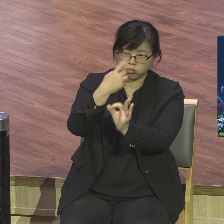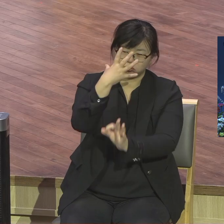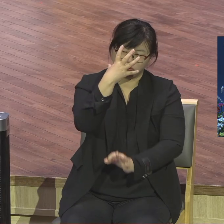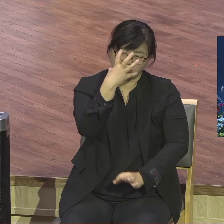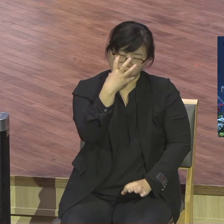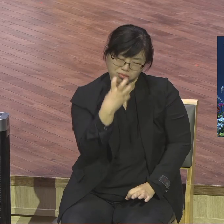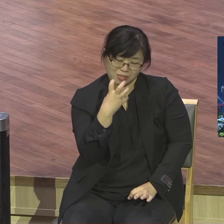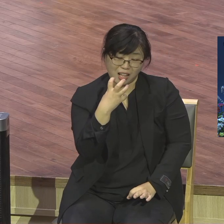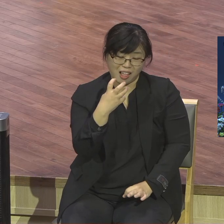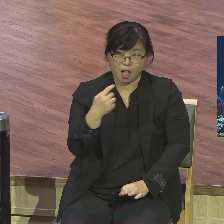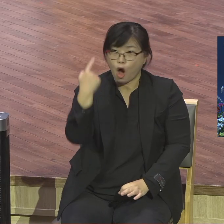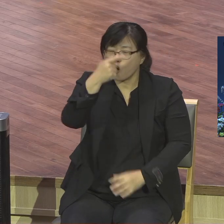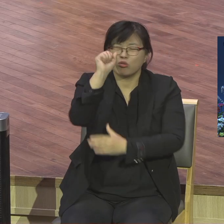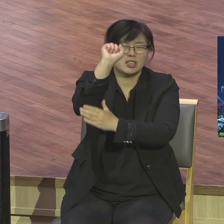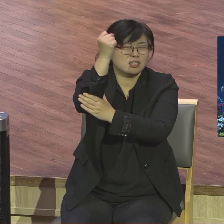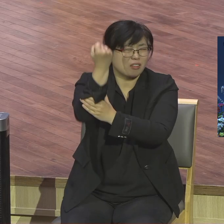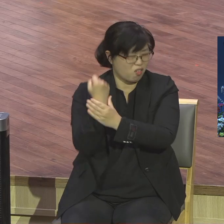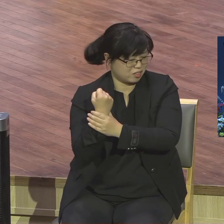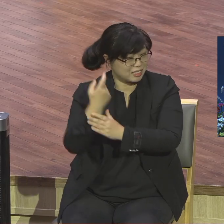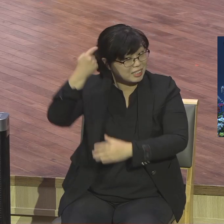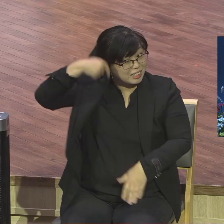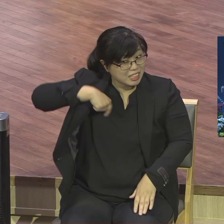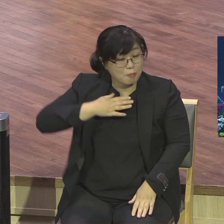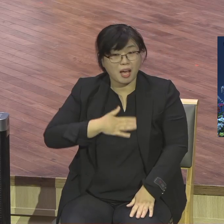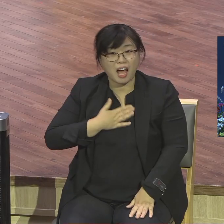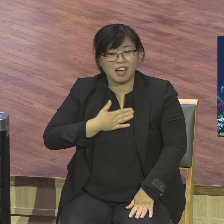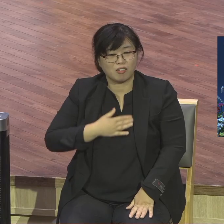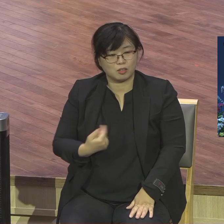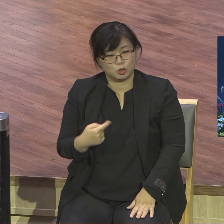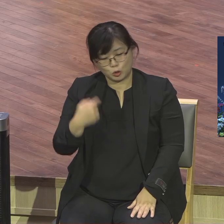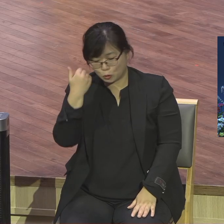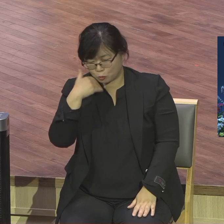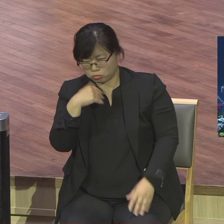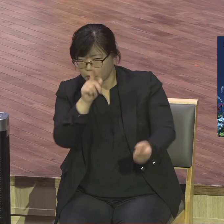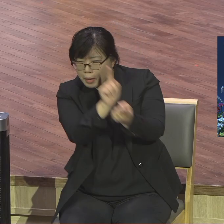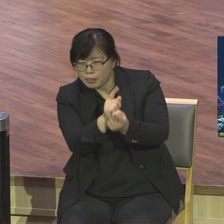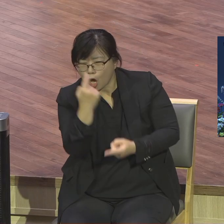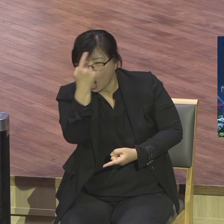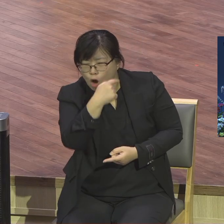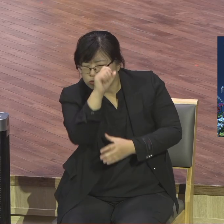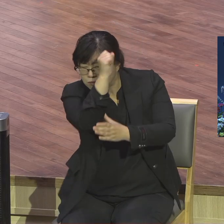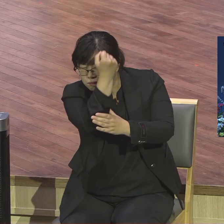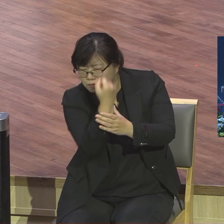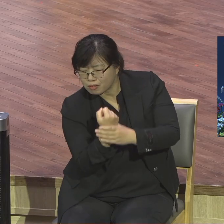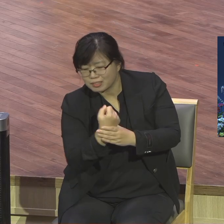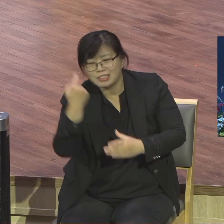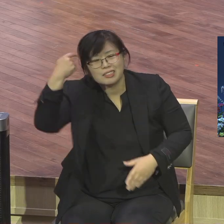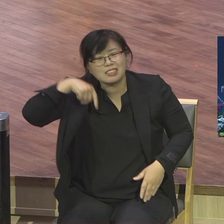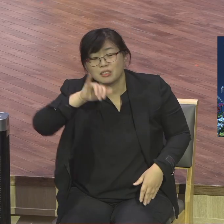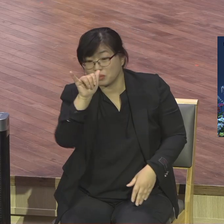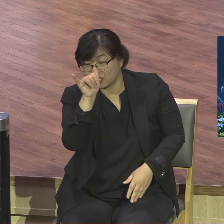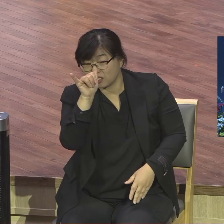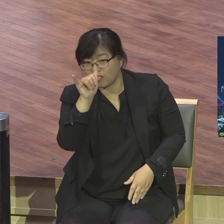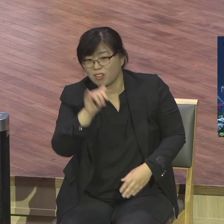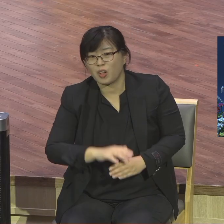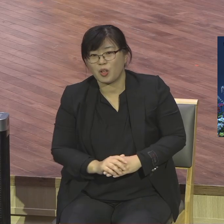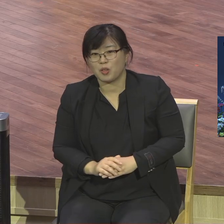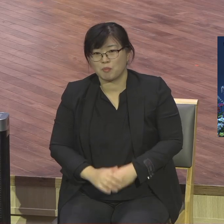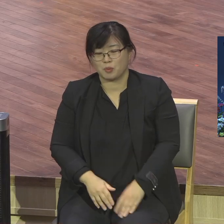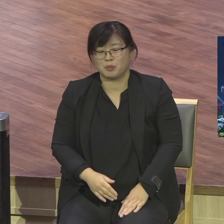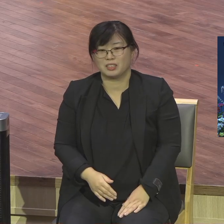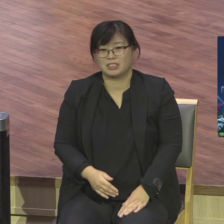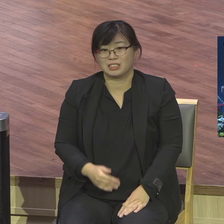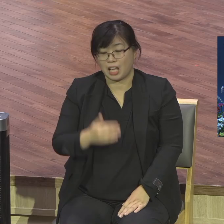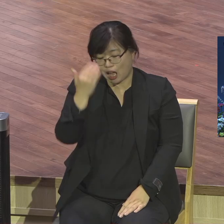썩었다는 거 아세요? 잘 모르세요? 다음에 공항 가거든 수녀 얼굴을 한번 보세요